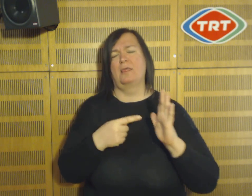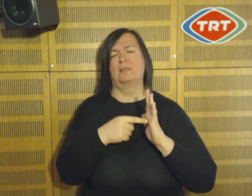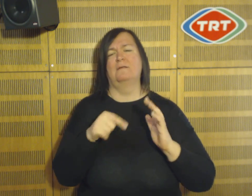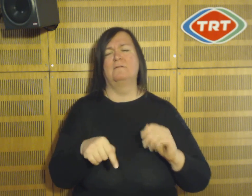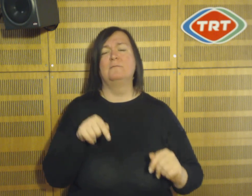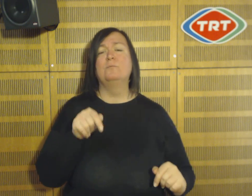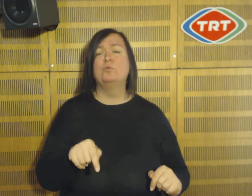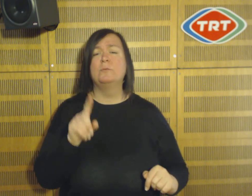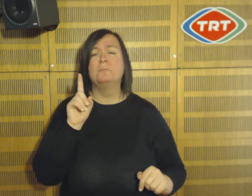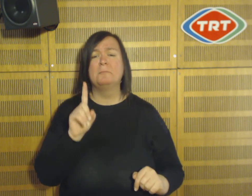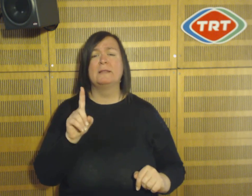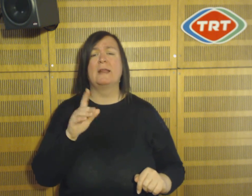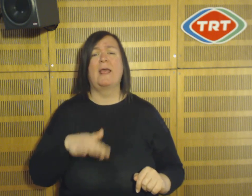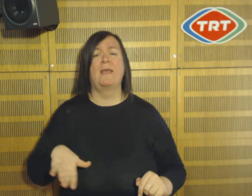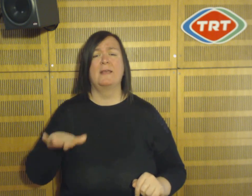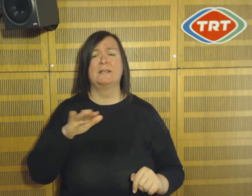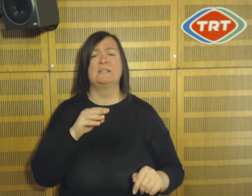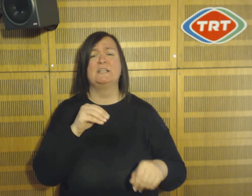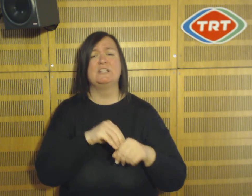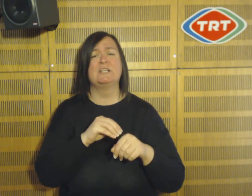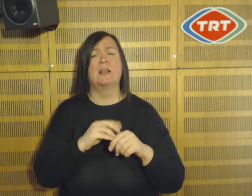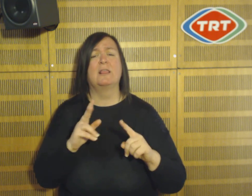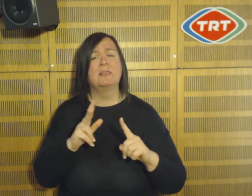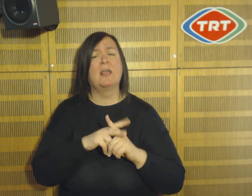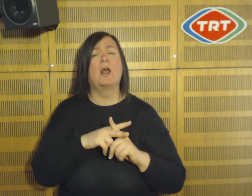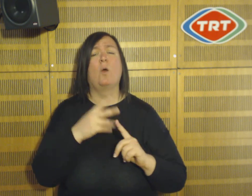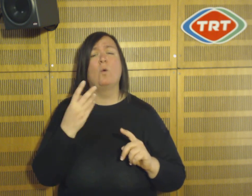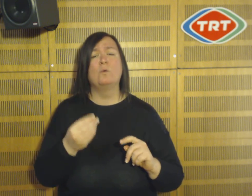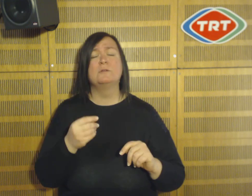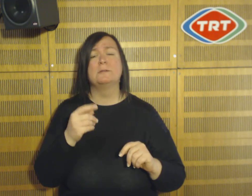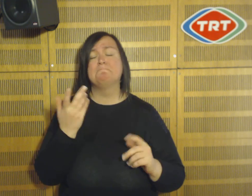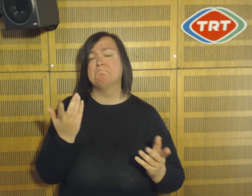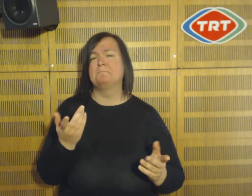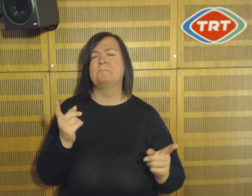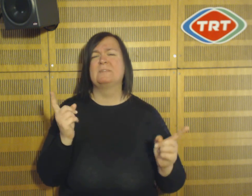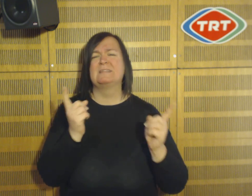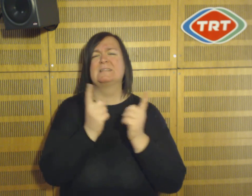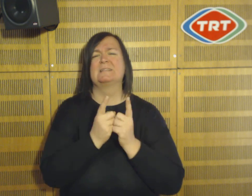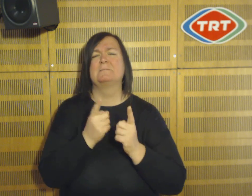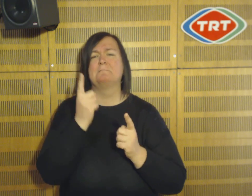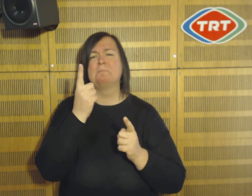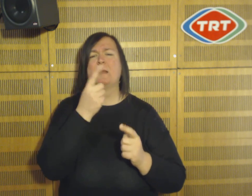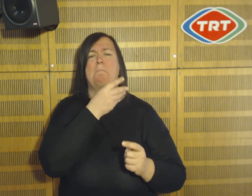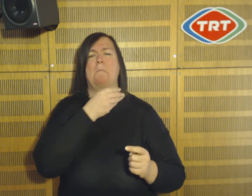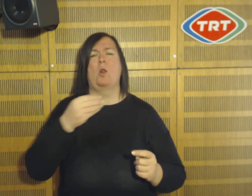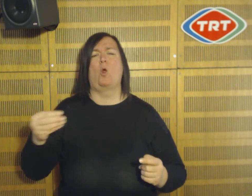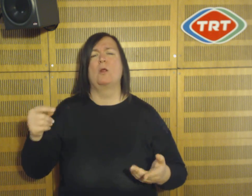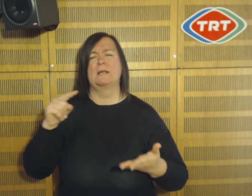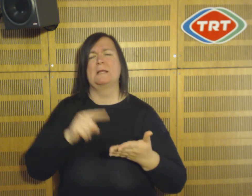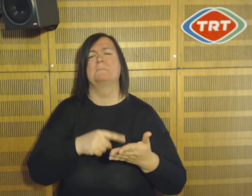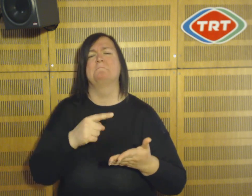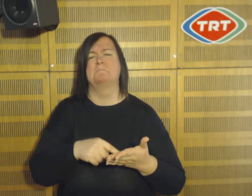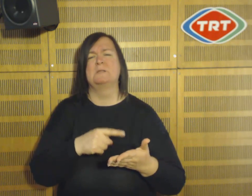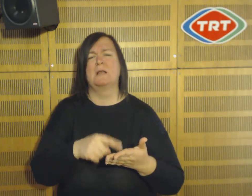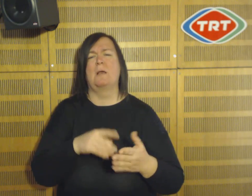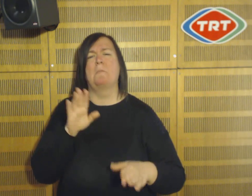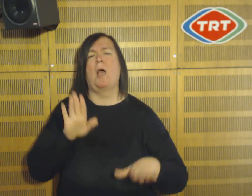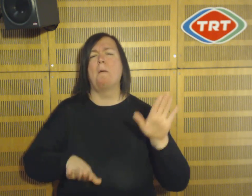Eee herkesin içerisine dahil olacağı Aslında özetinde şey var Bir milyon imza ile yola çıkılan bir kampanya